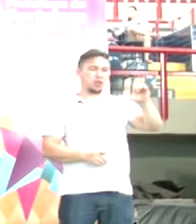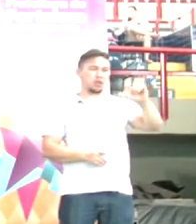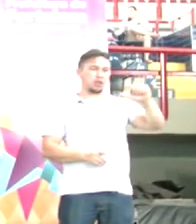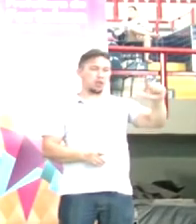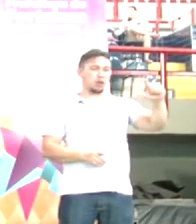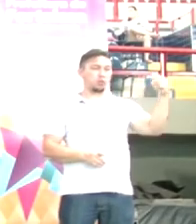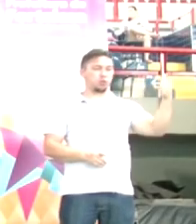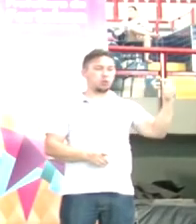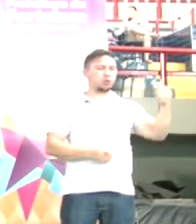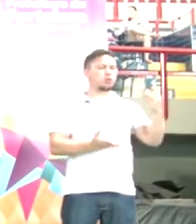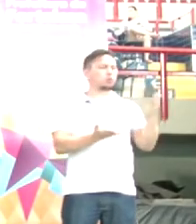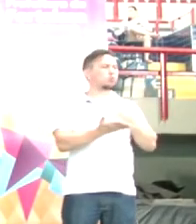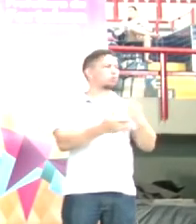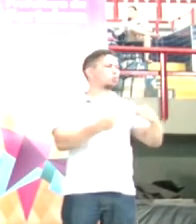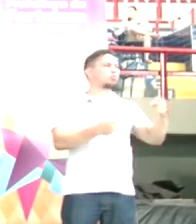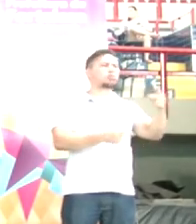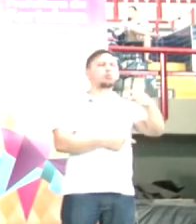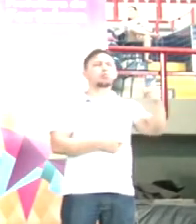aqui.